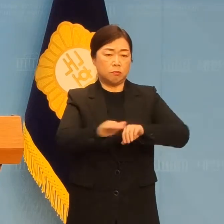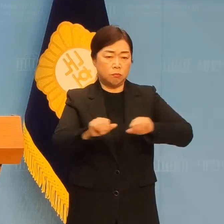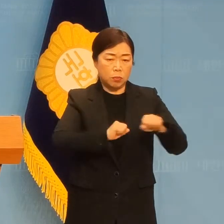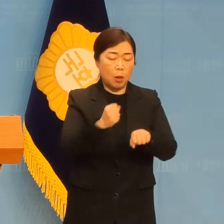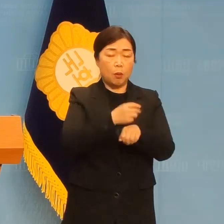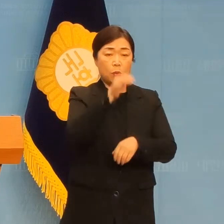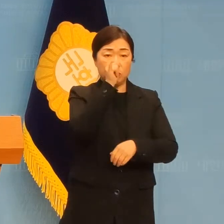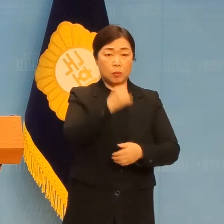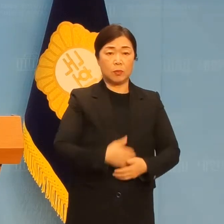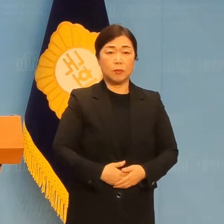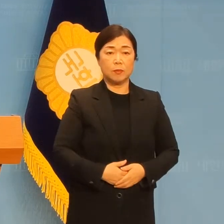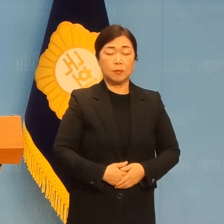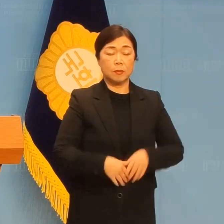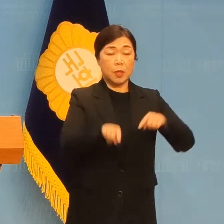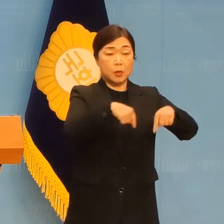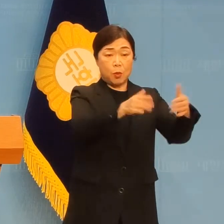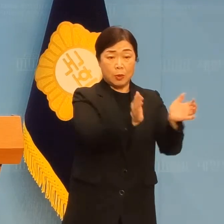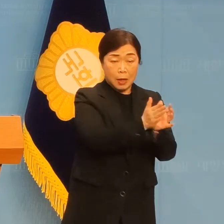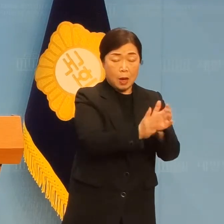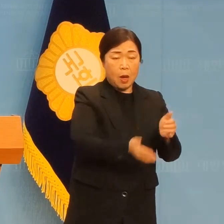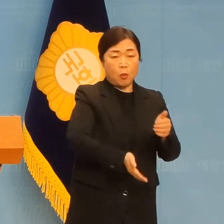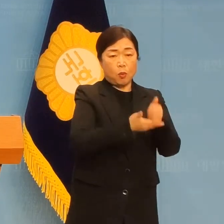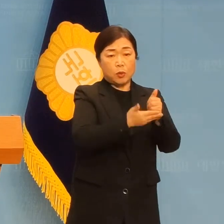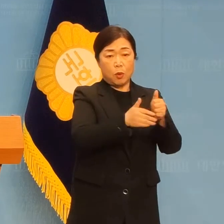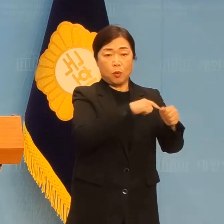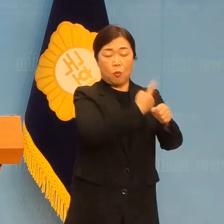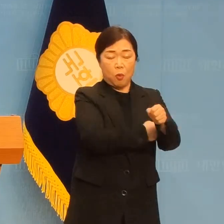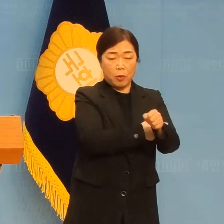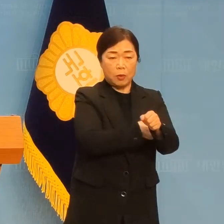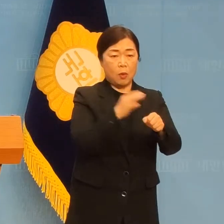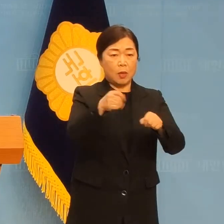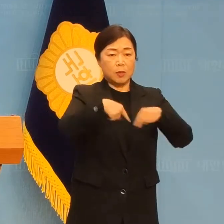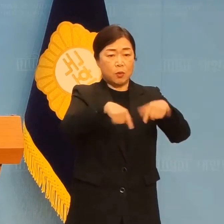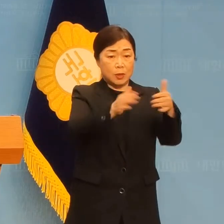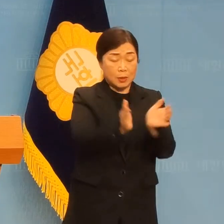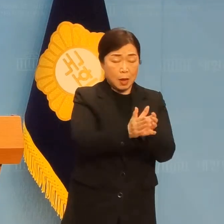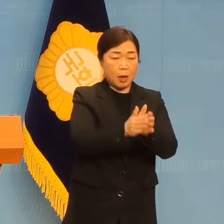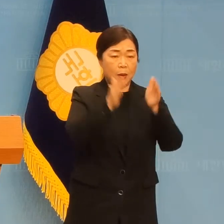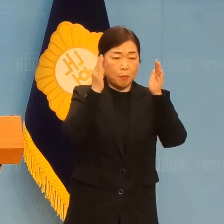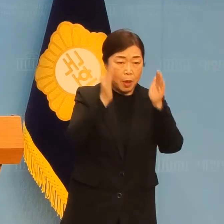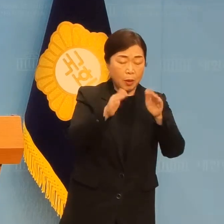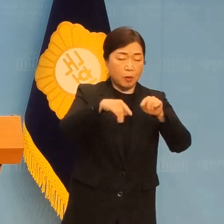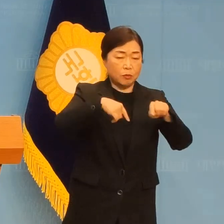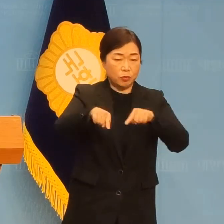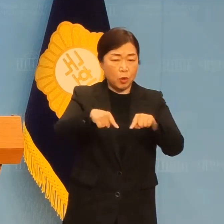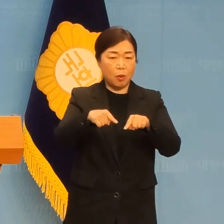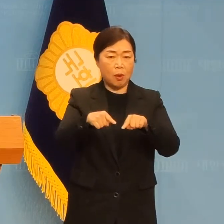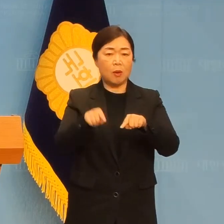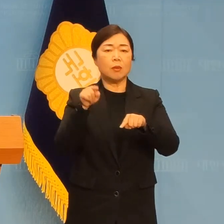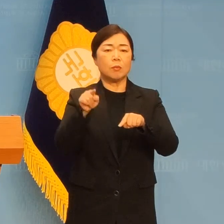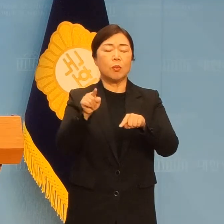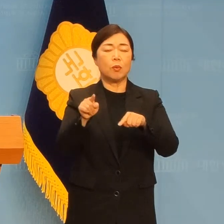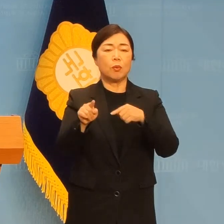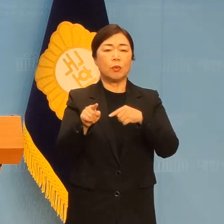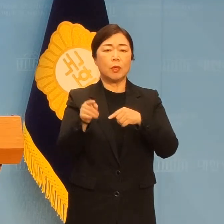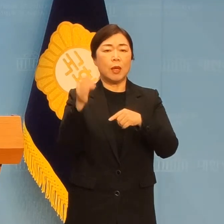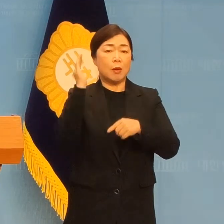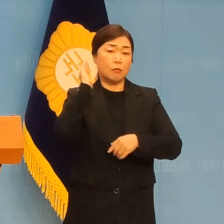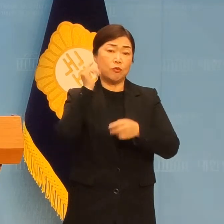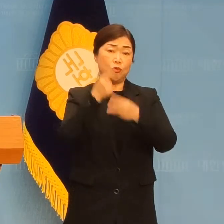정당의 공천권과 당권 경쟁, 나아가 국정의 방향까지 대통령 배우자의 사적